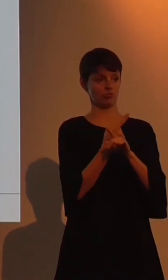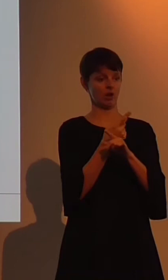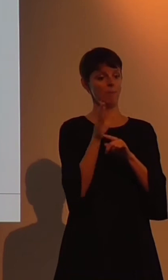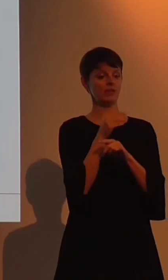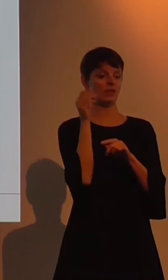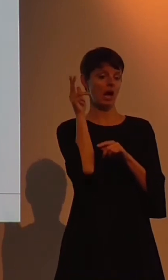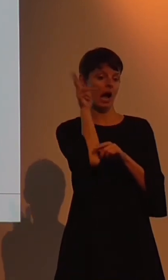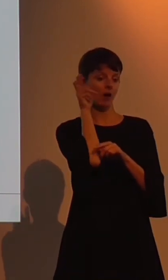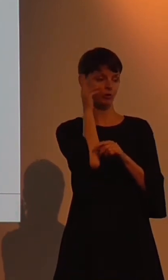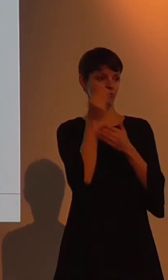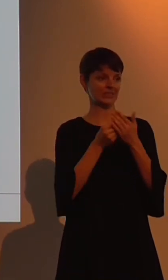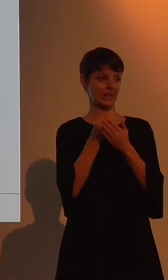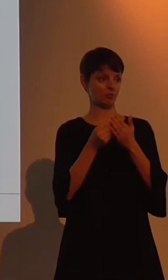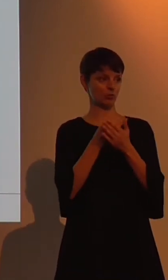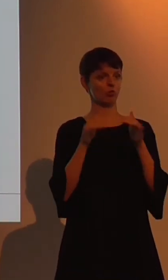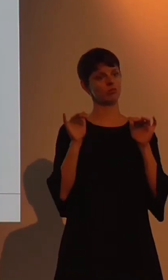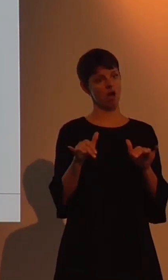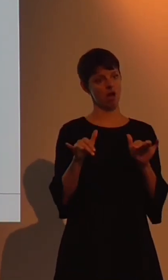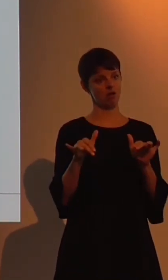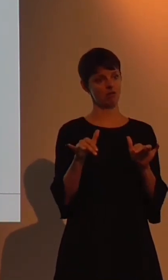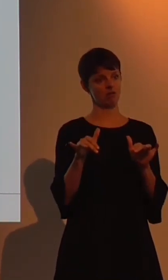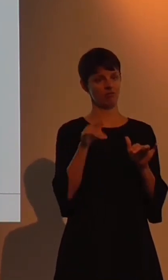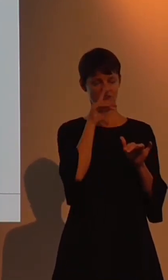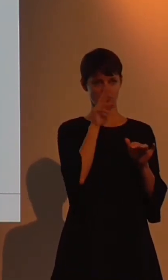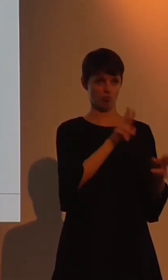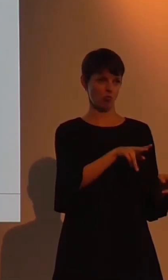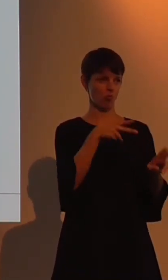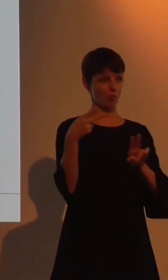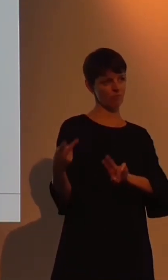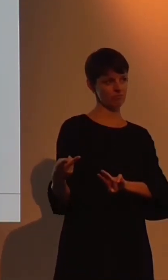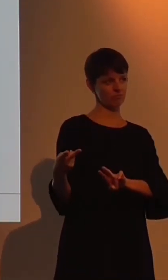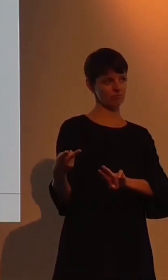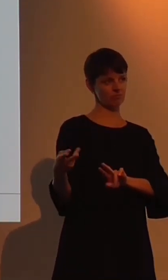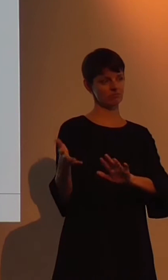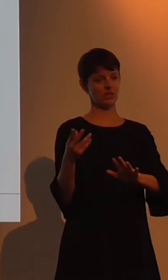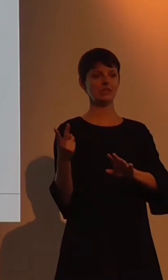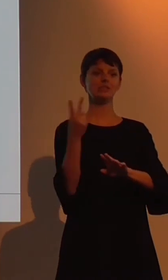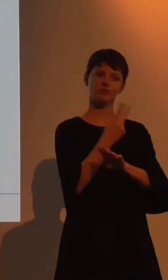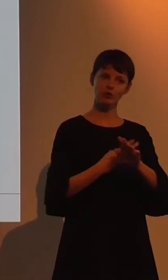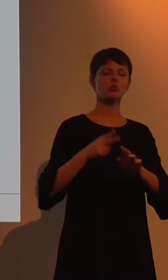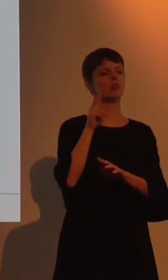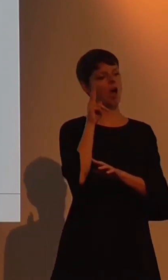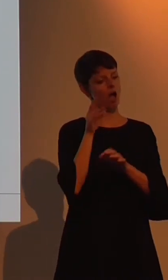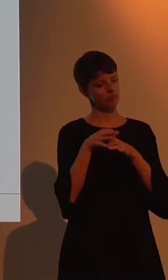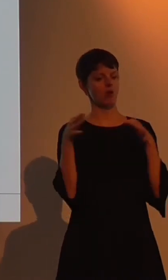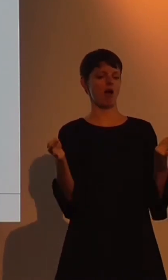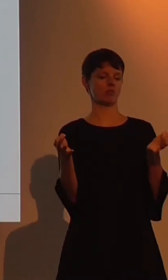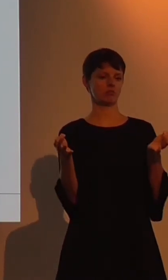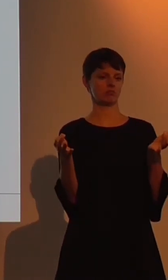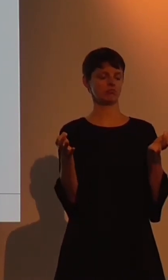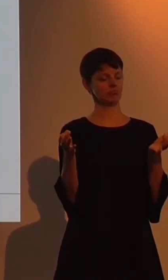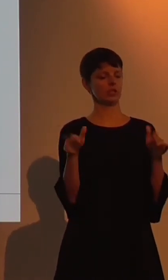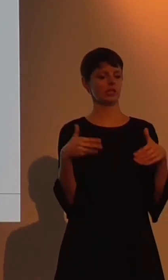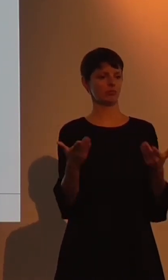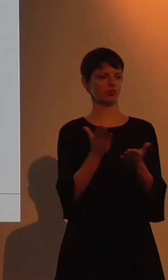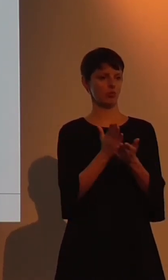Sie sprechen darf. Ich würde jetzt gerne auch etwas erzählen, wie ProSiebenSat.1 das Thema die 2 Stunden täglich in unserem Unternehmen leitet